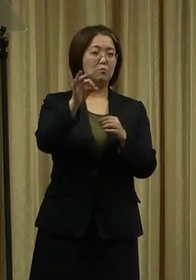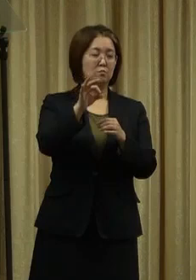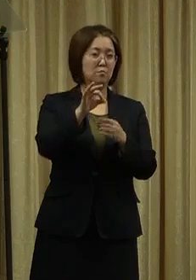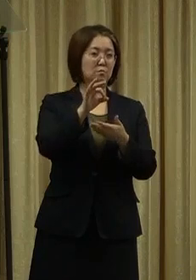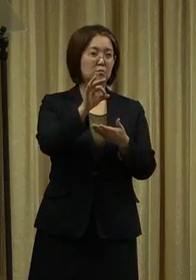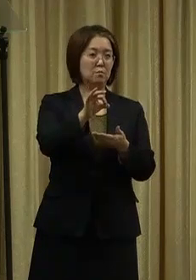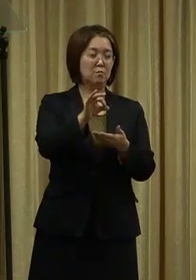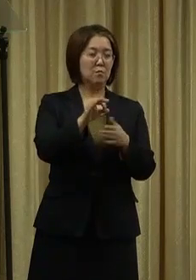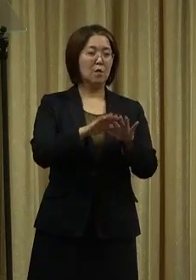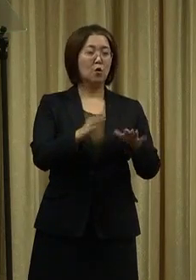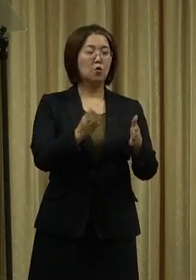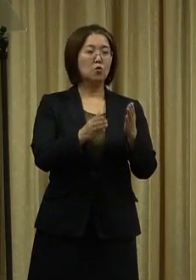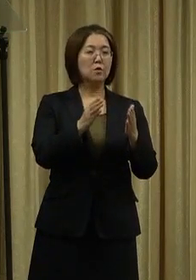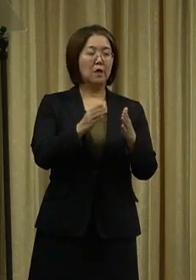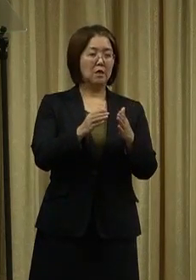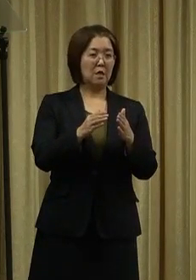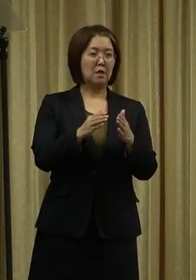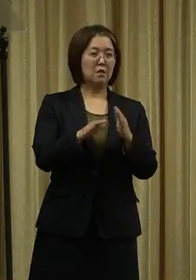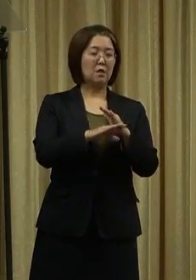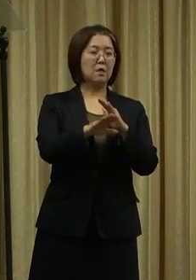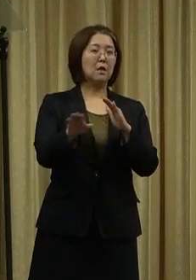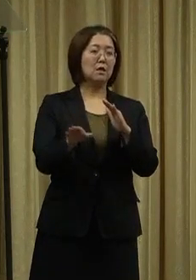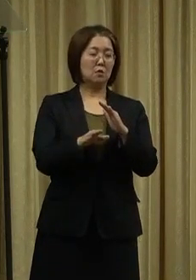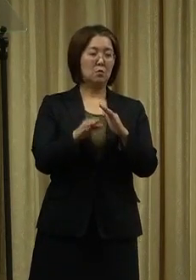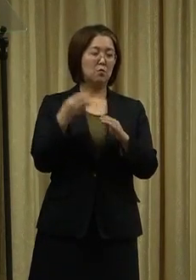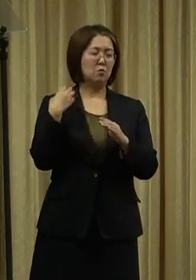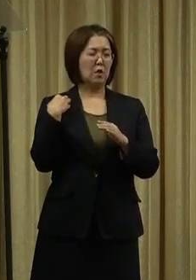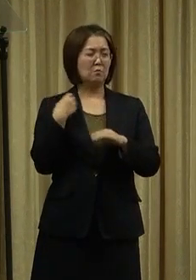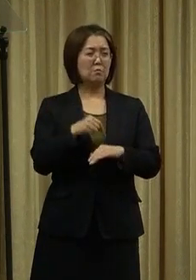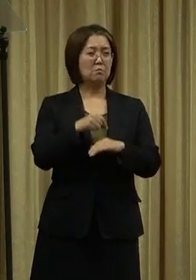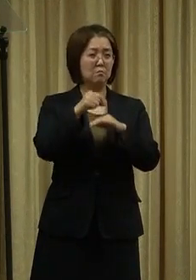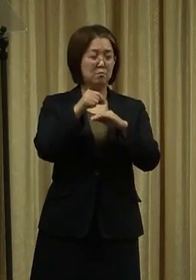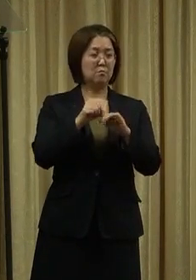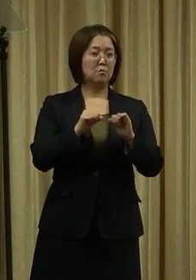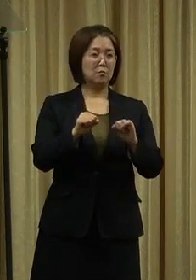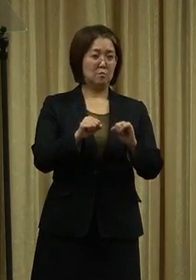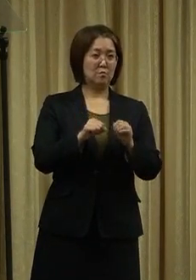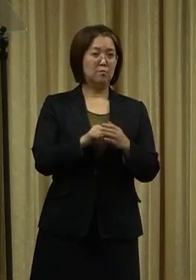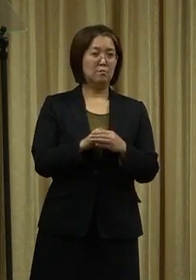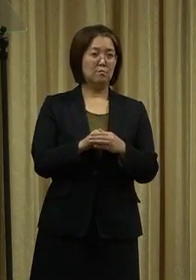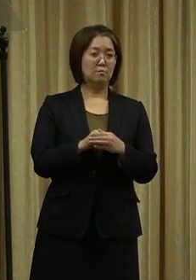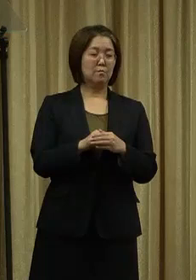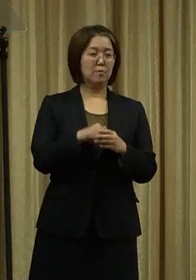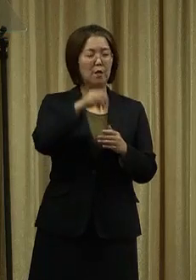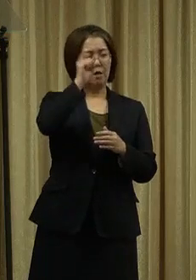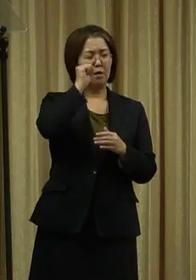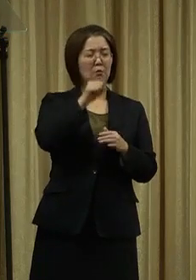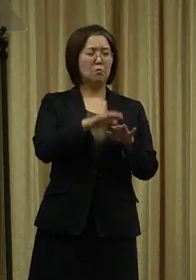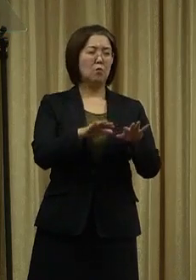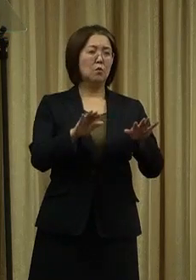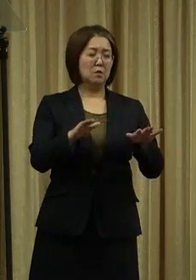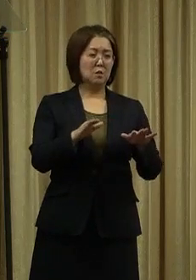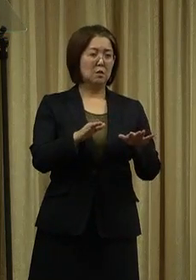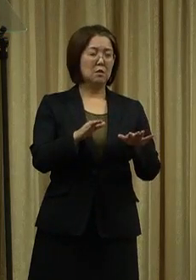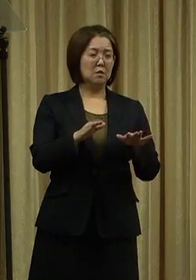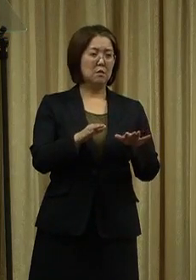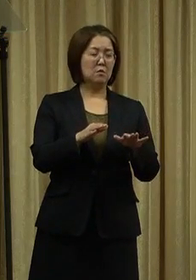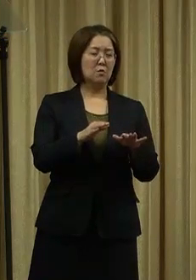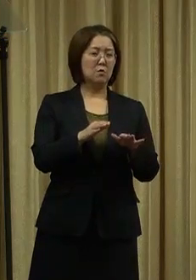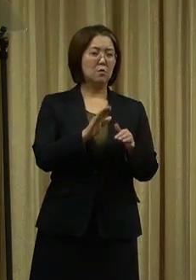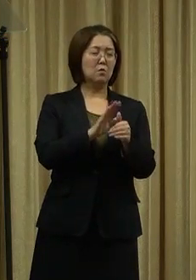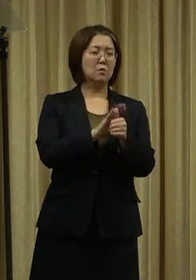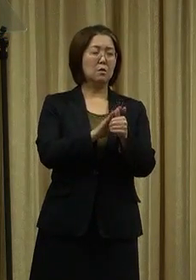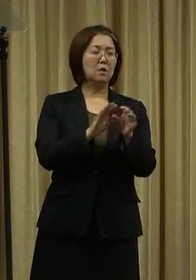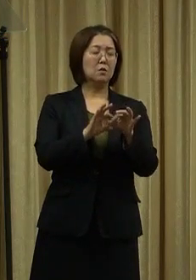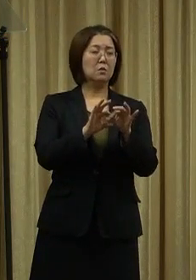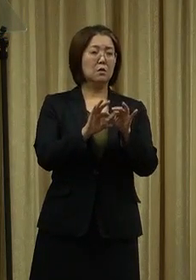子育て世帯の経済的負担の軽減に取り組みます。さらに病児・病後児保育についてですが、住んでいる市町